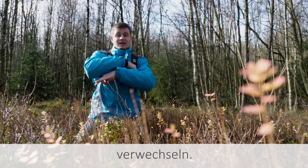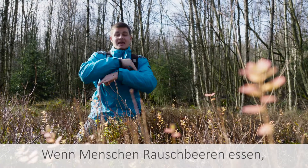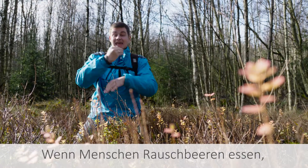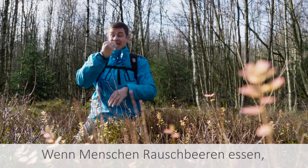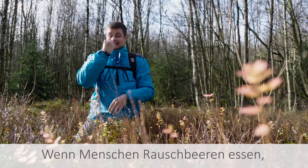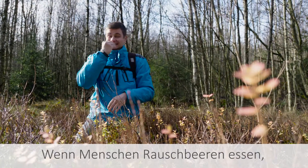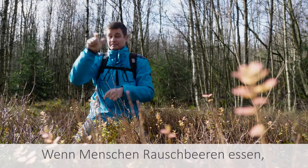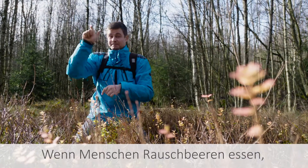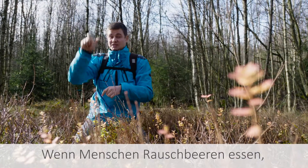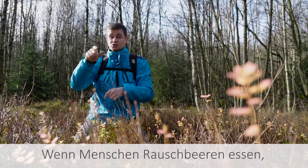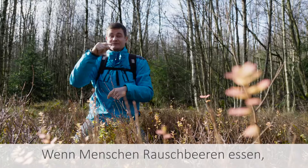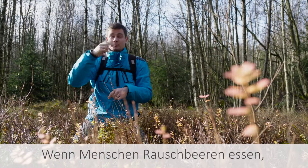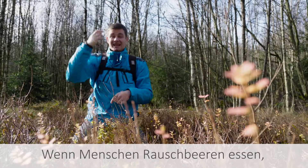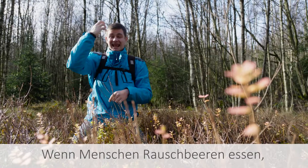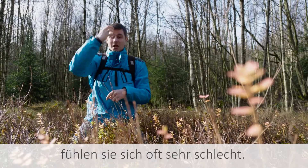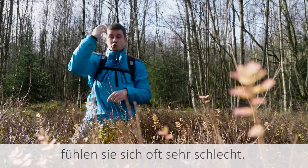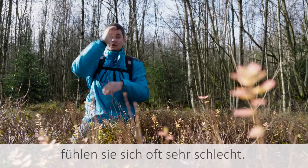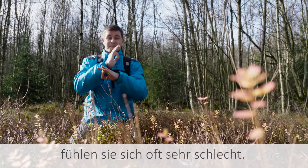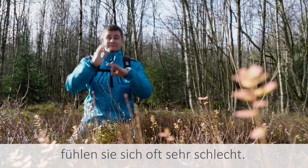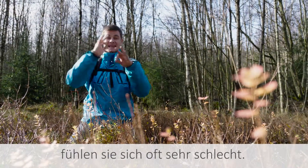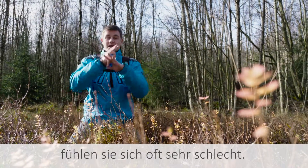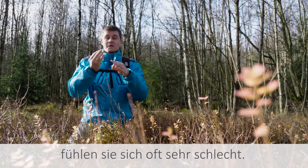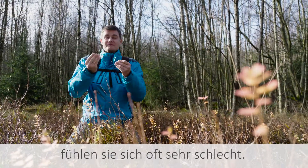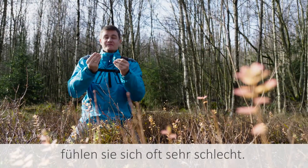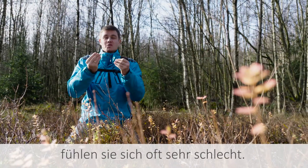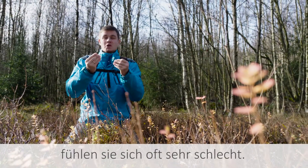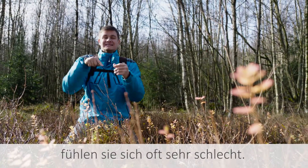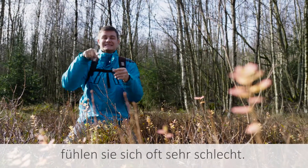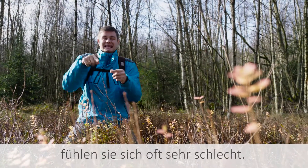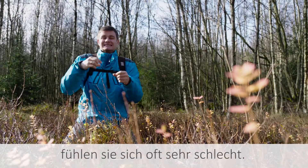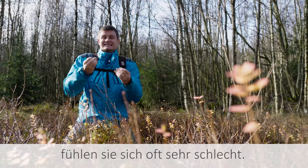Wenn Menschen Rauschbeeren essen, fühlen sie sich oft sehr schlecht.